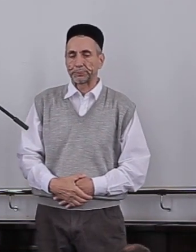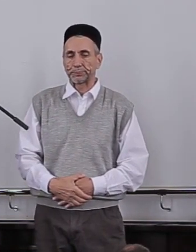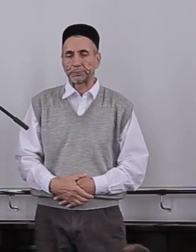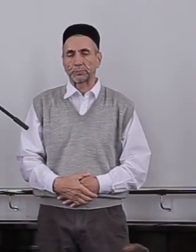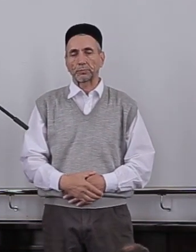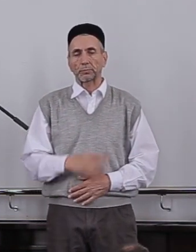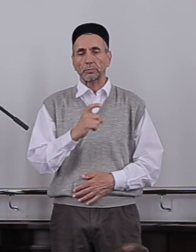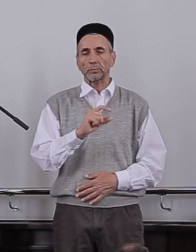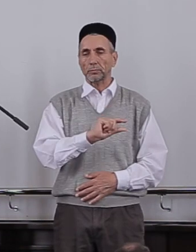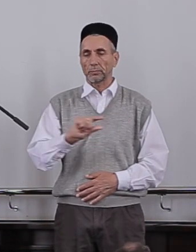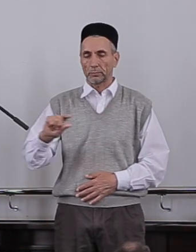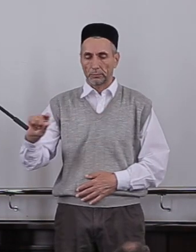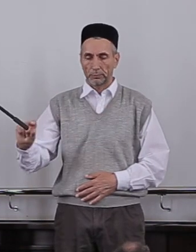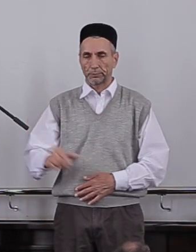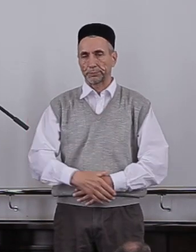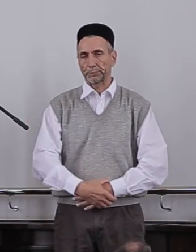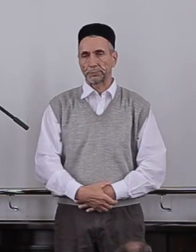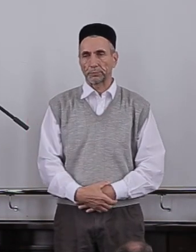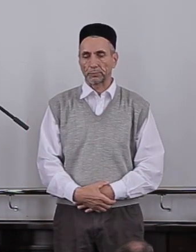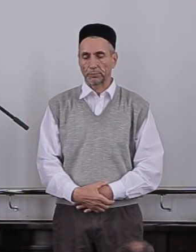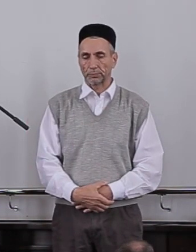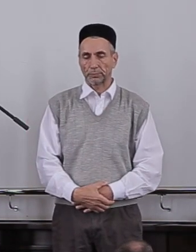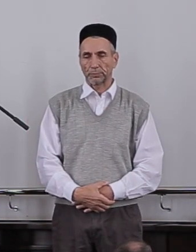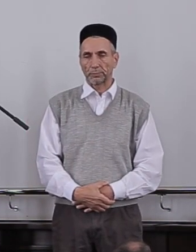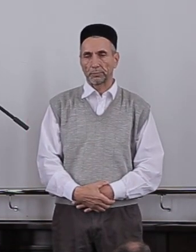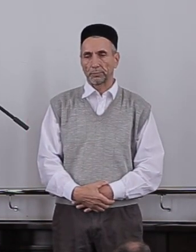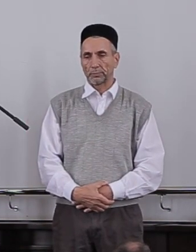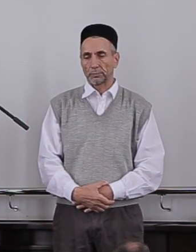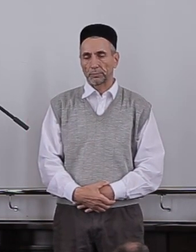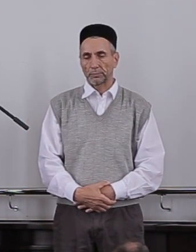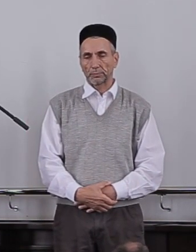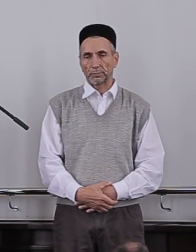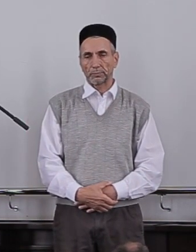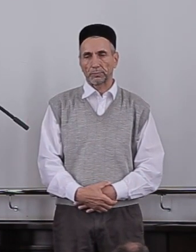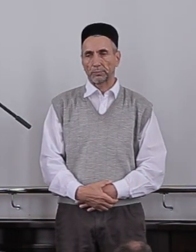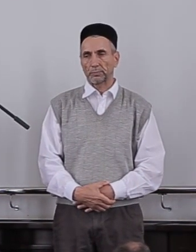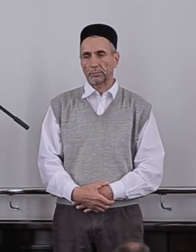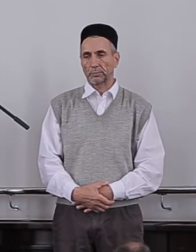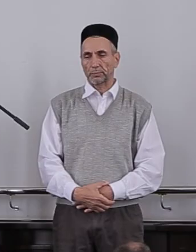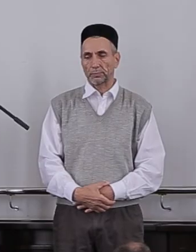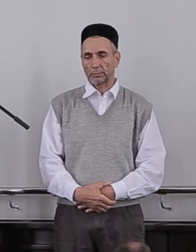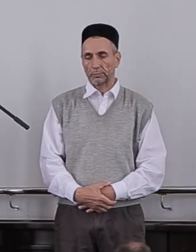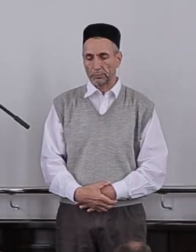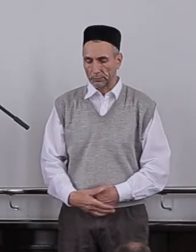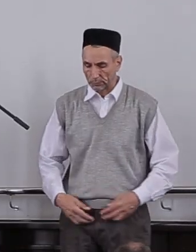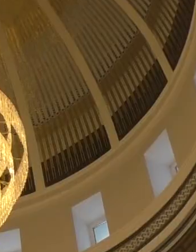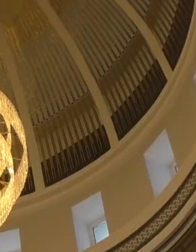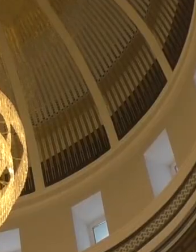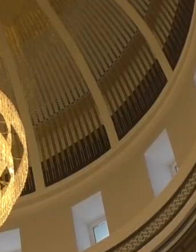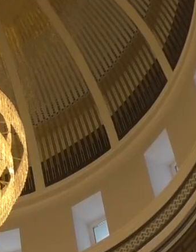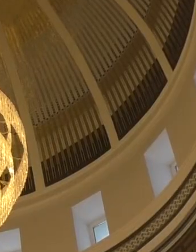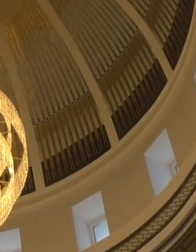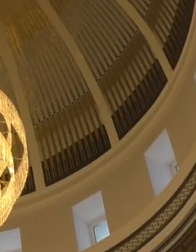ve estağfurullah ve fâra libreikum ve lisâ'i ile cemaat-i muslimin hâzîn ecma'in innehu huvel gafur rahîm el cevâdül kerîm ve s-semî'un ve'am.